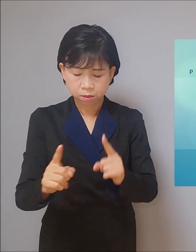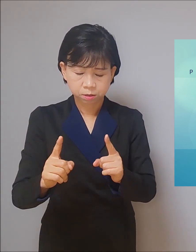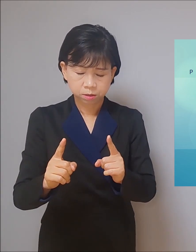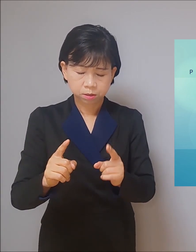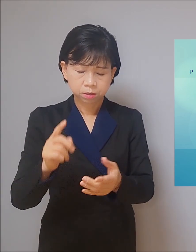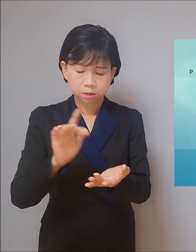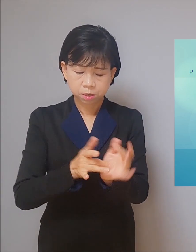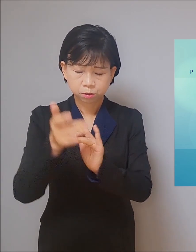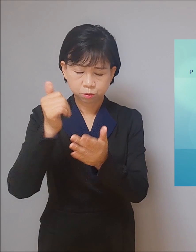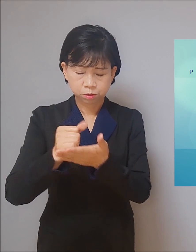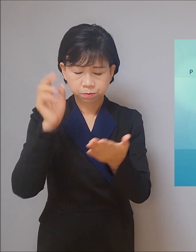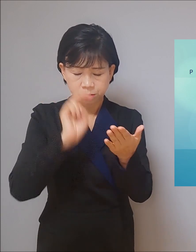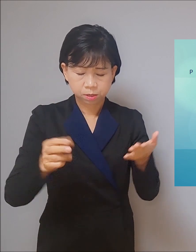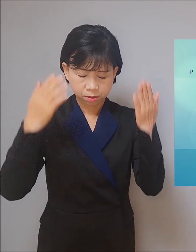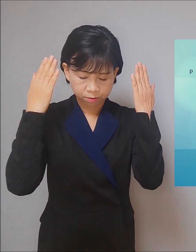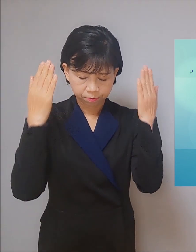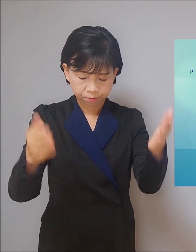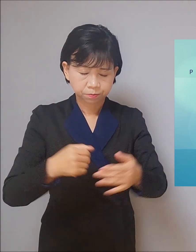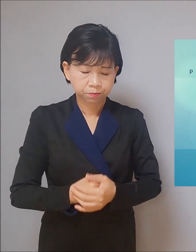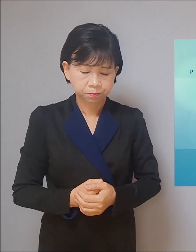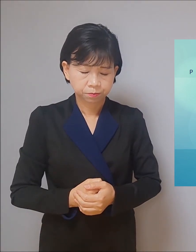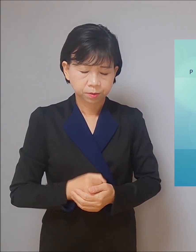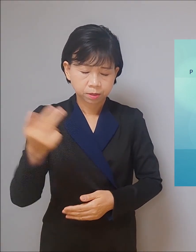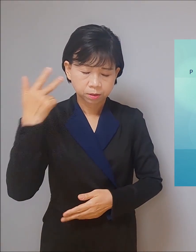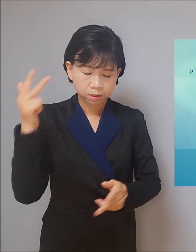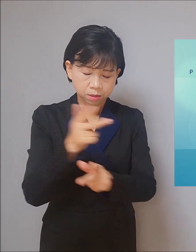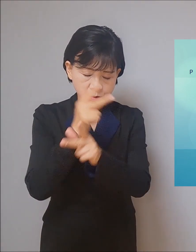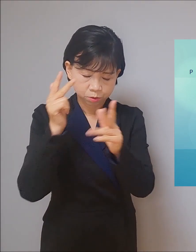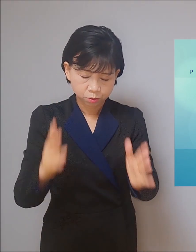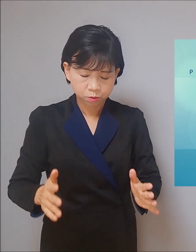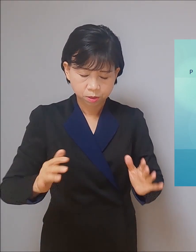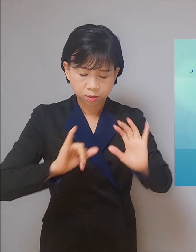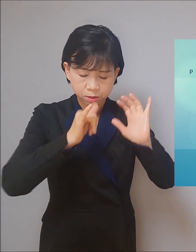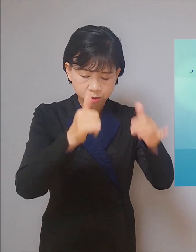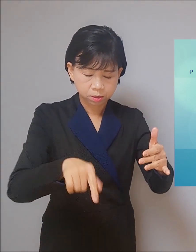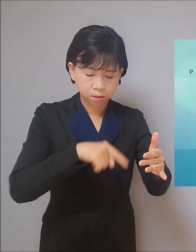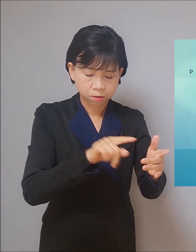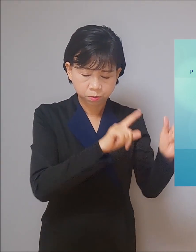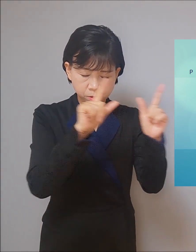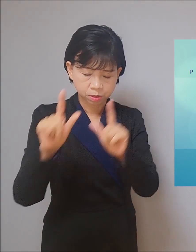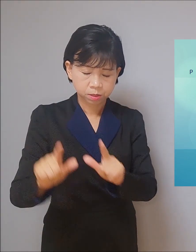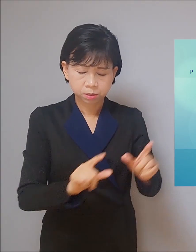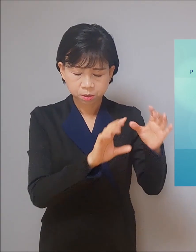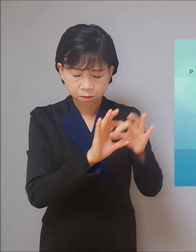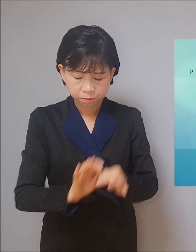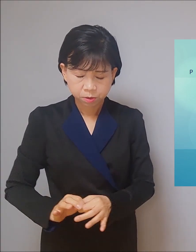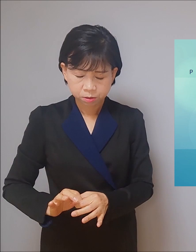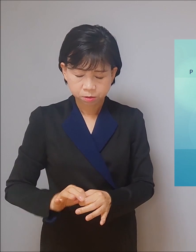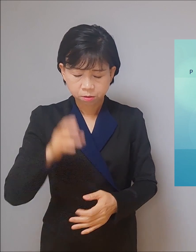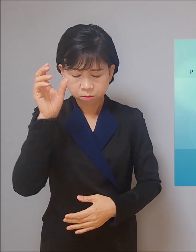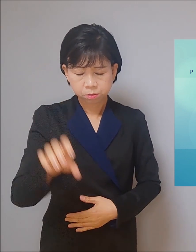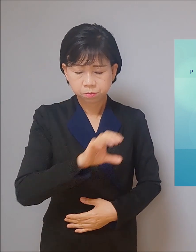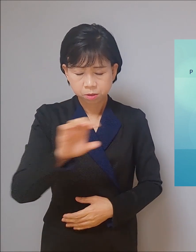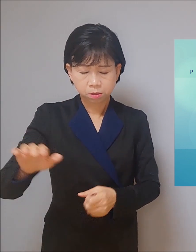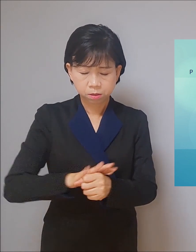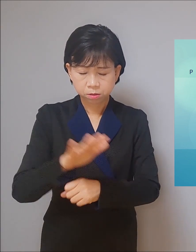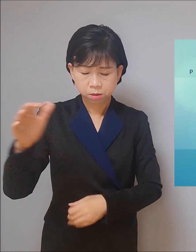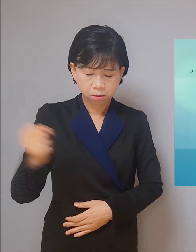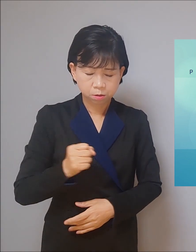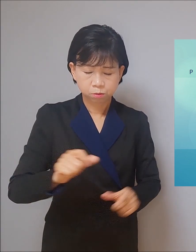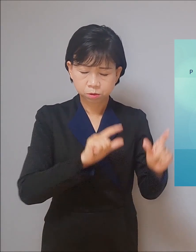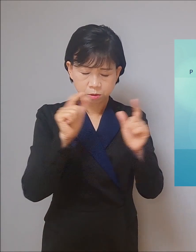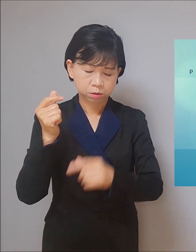부활하신 예수님을 찬양합니다. 지난 한 주간도 세상 가운데 살면서 십자가 사랑으로 살지